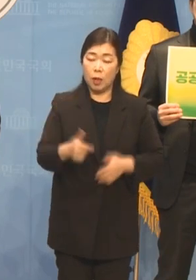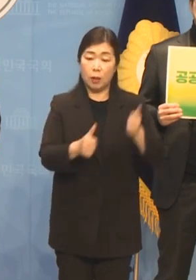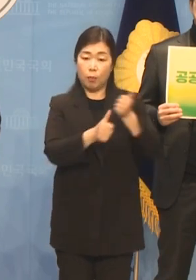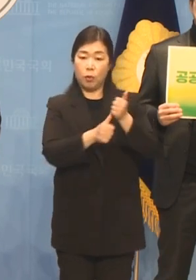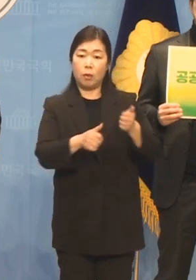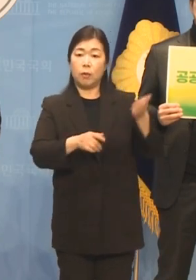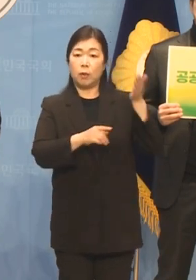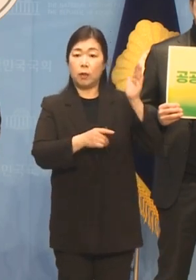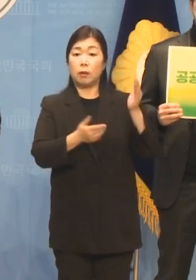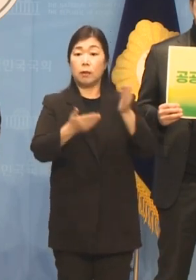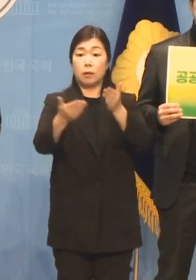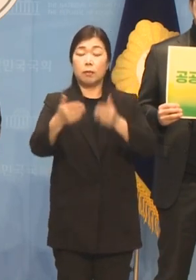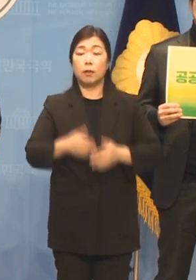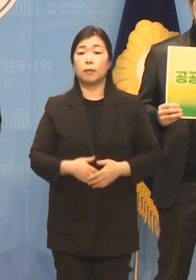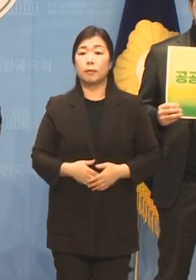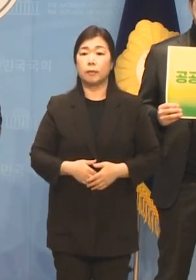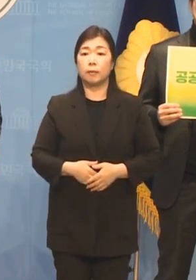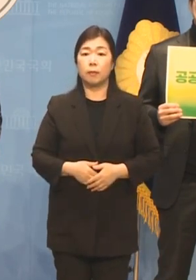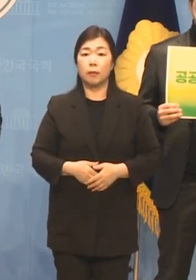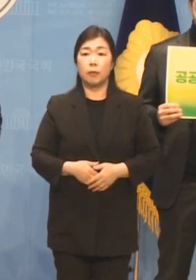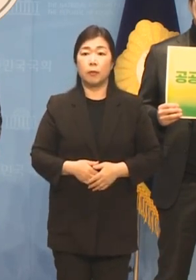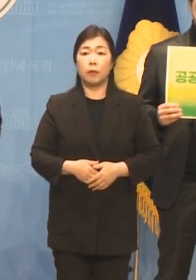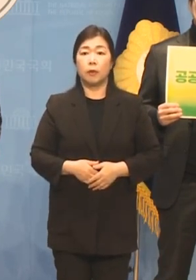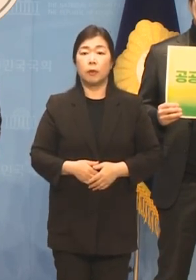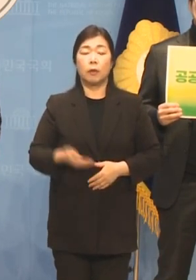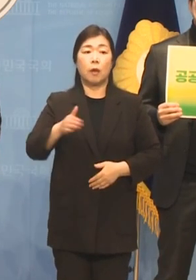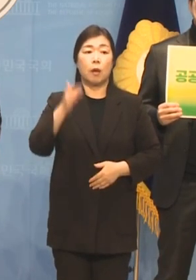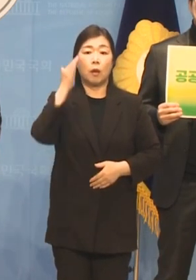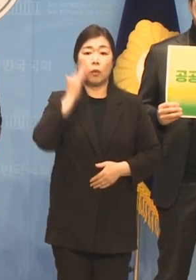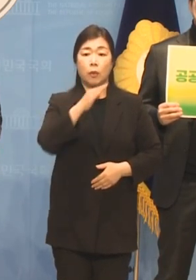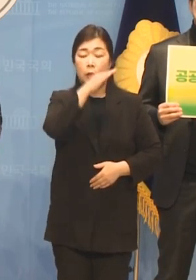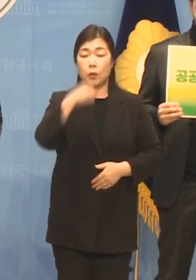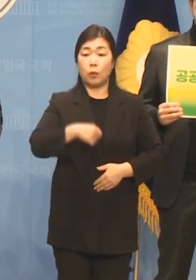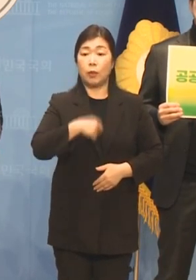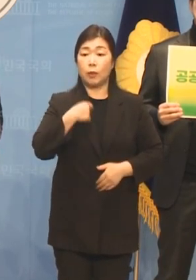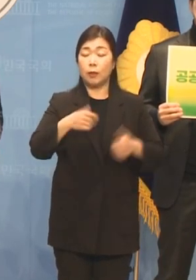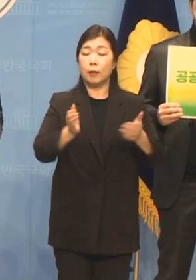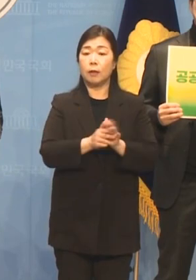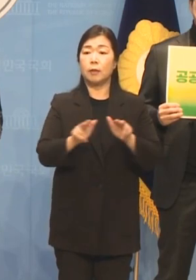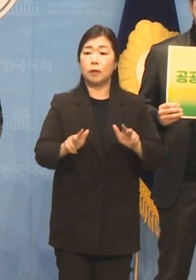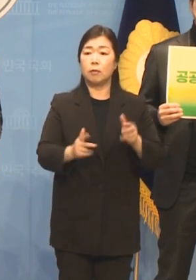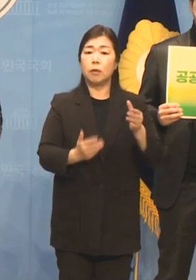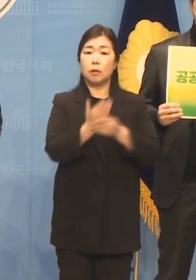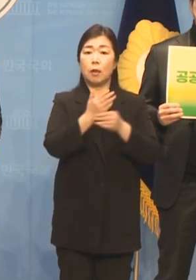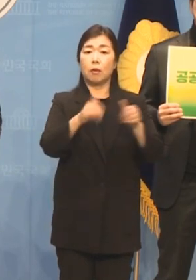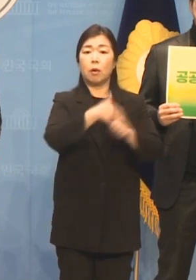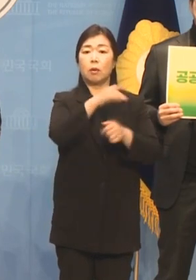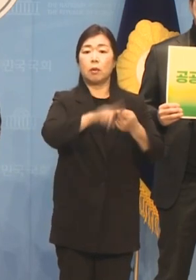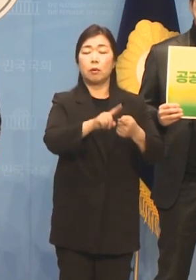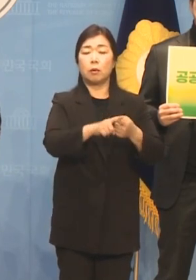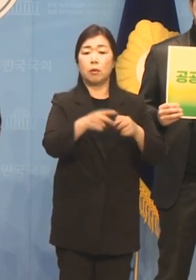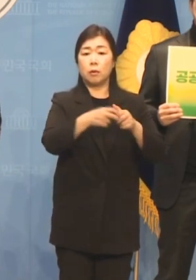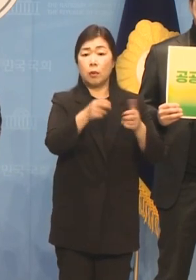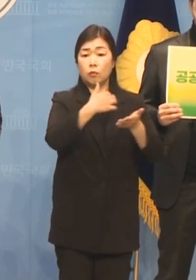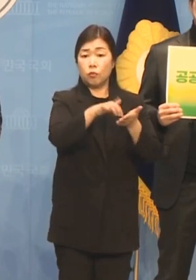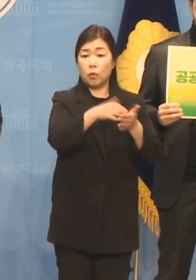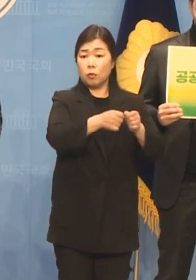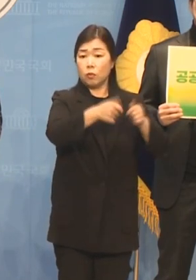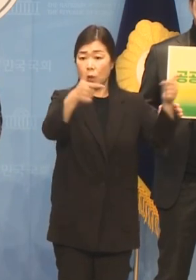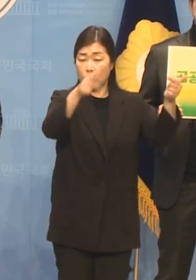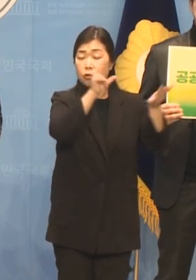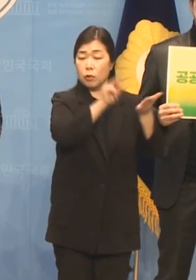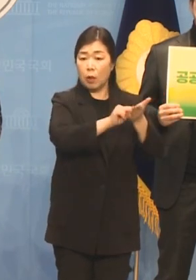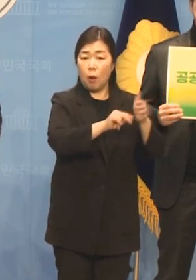부대표님께서 이야기를 하겠습니다만 녹색정의당은 현 작심의 사태에 대해서 의료 인력 증원의 수준